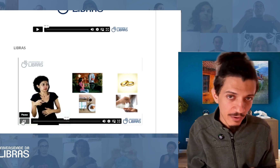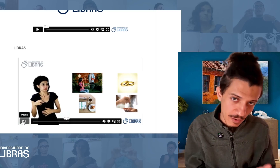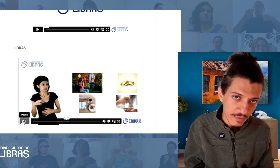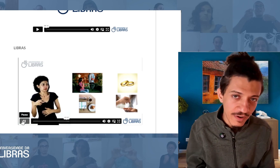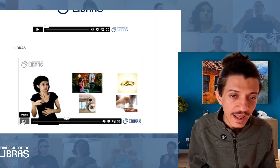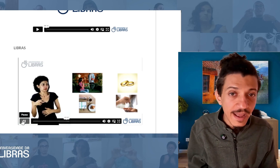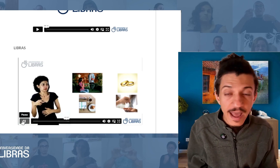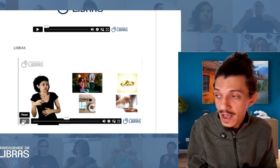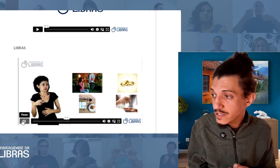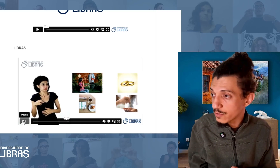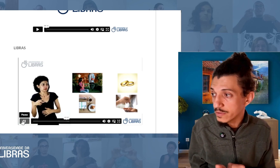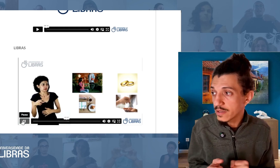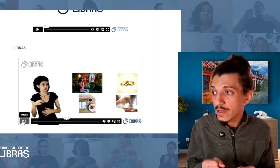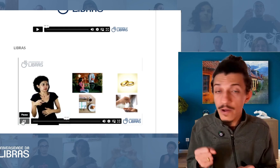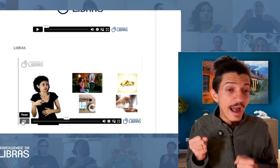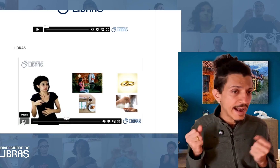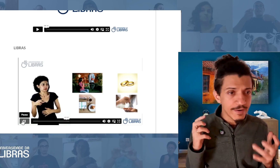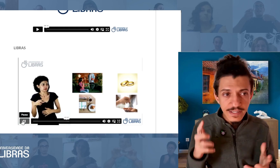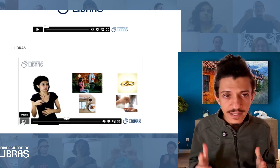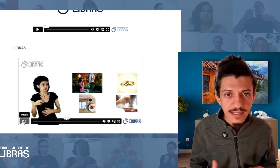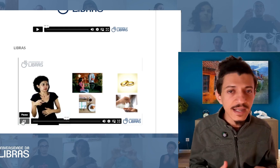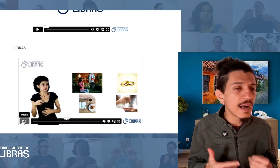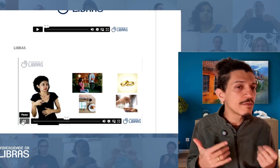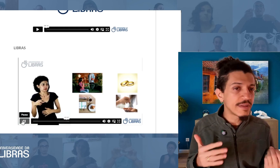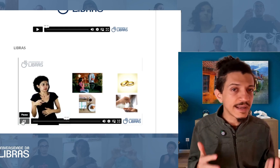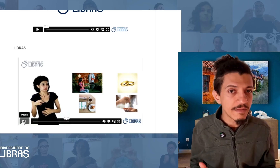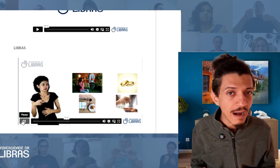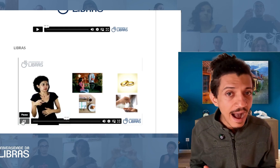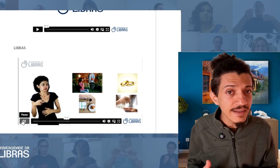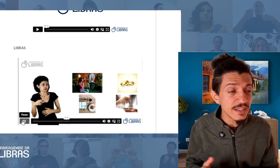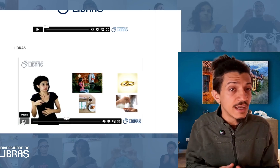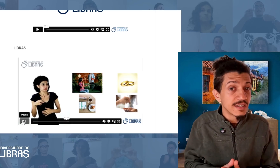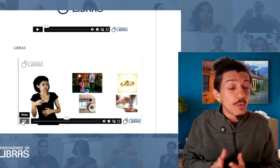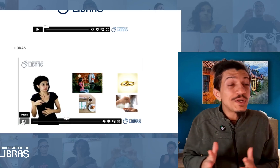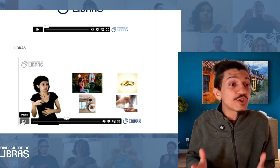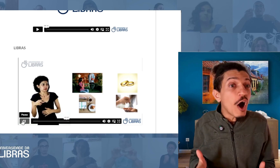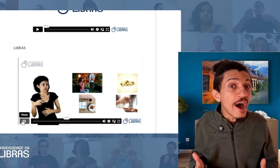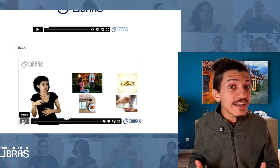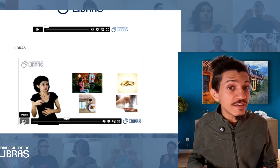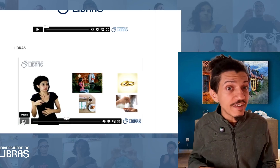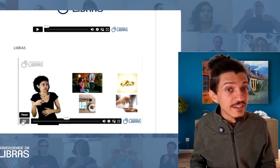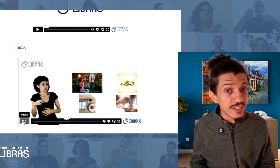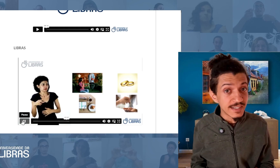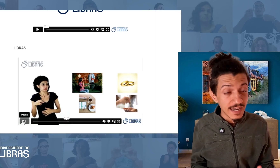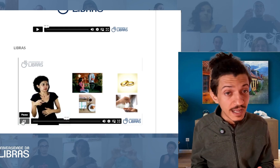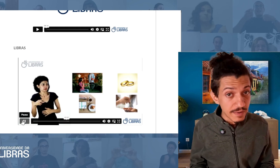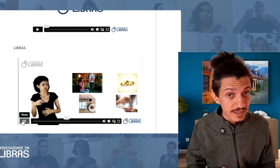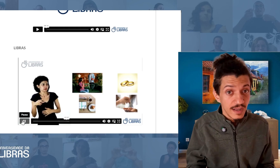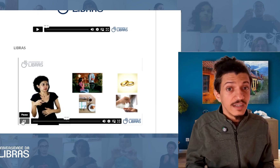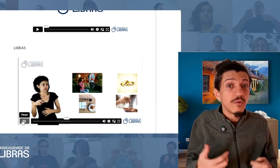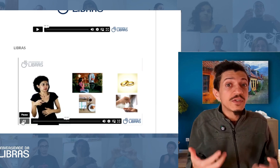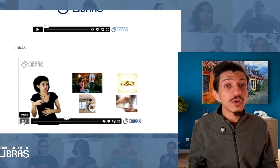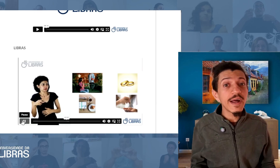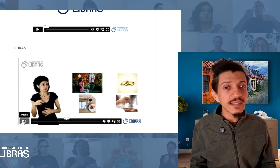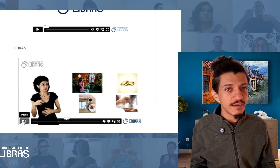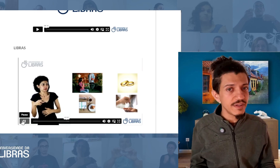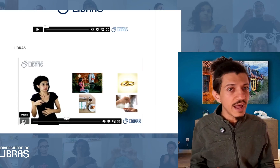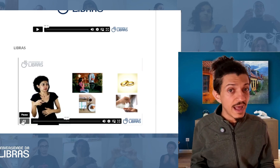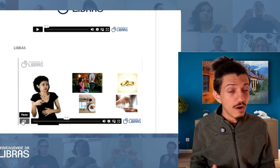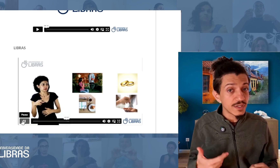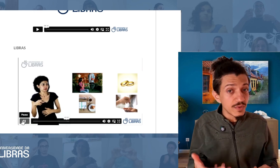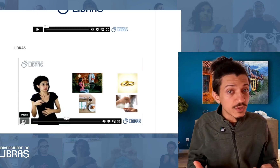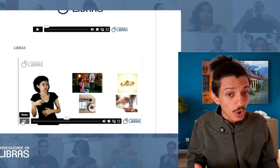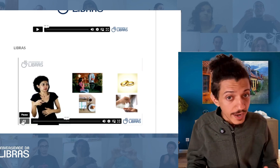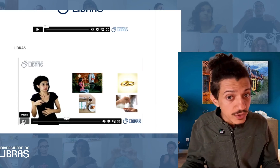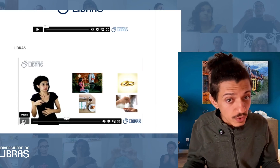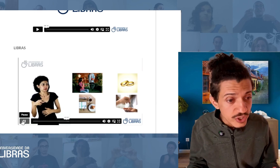Raquel. Como eu falei, é surda. Então, a Raquel vai sinalizando, tem as imagens, são histórias divertidas em Libras, são histórias da vida real,